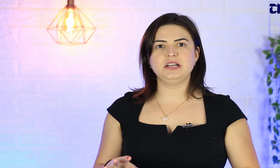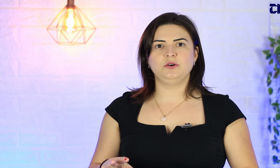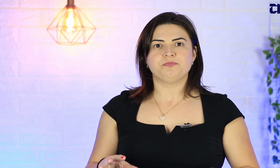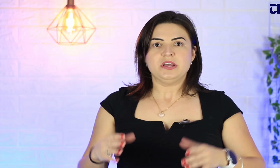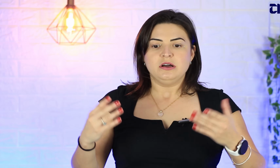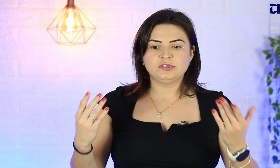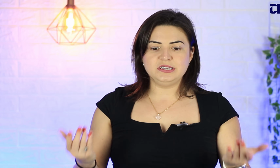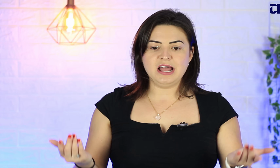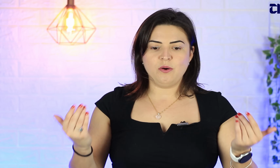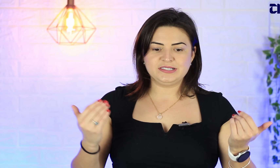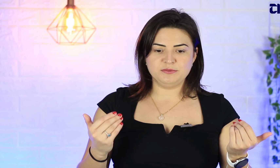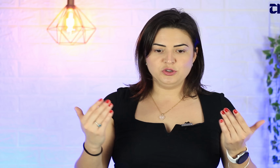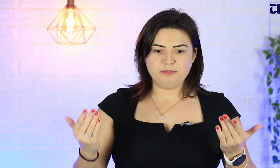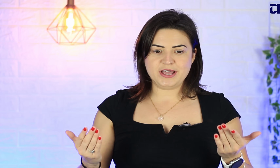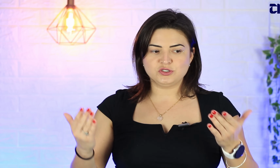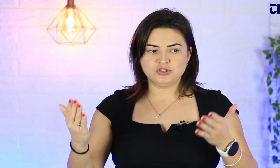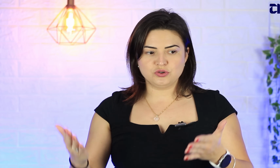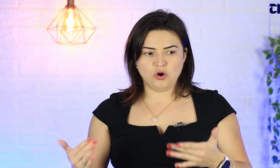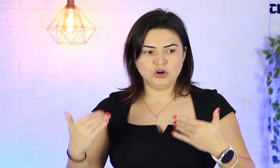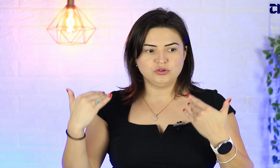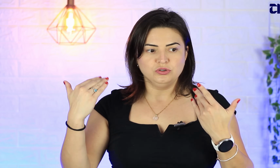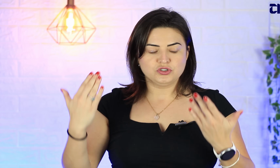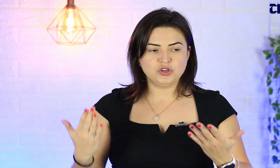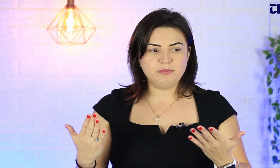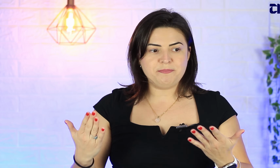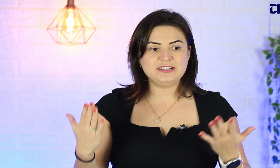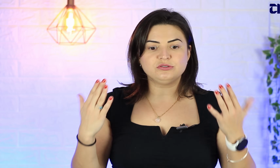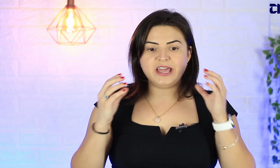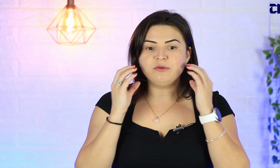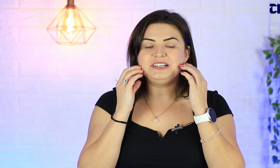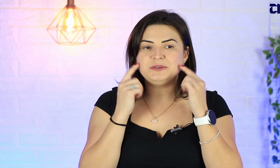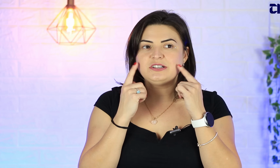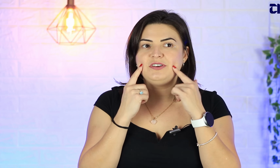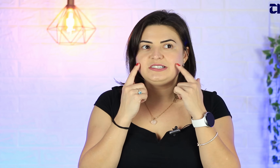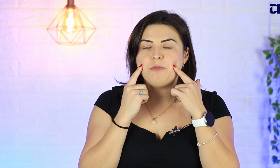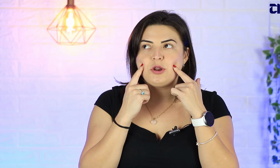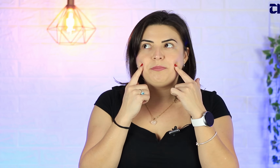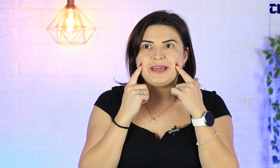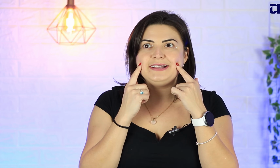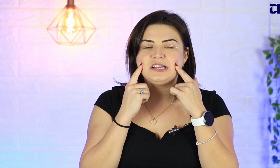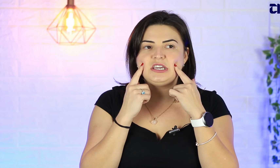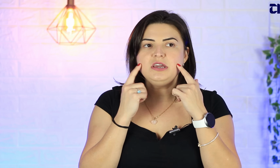então? O sinal acima do peso, de gordo, sobrepeso, tem uma expressão facial própria, que é esse aqui.